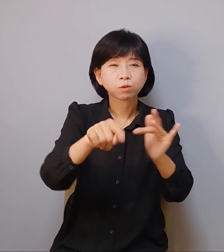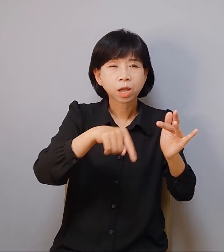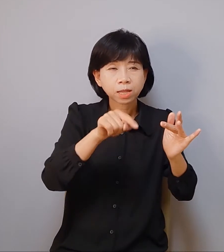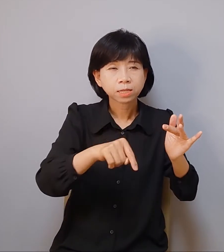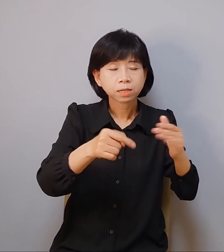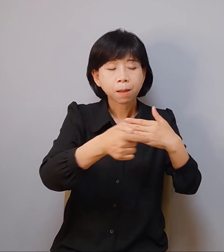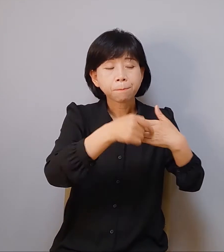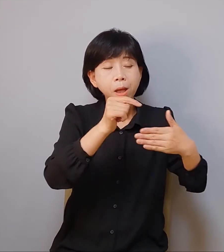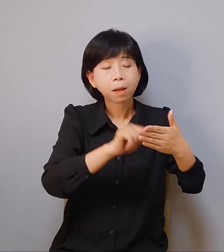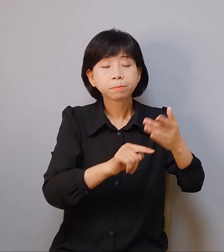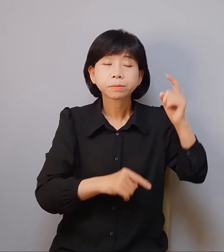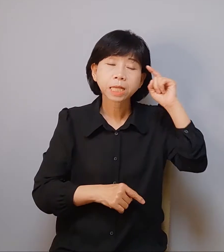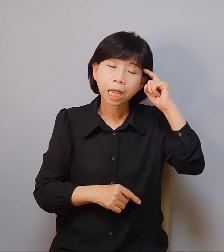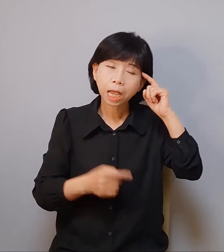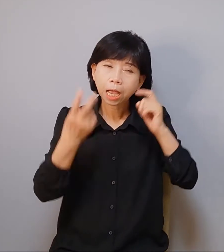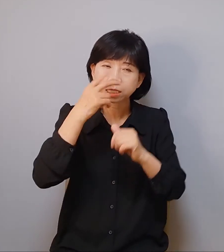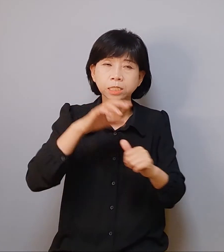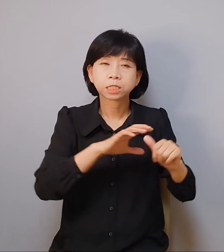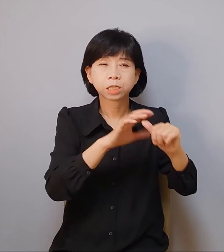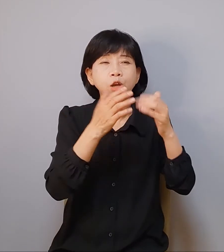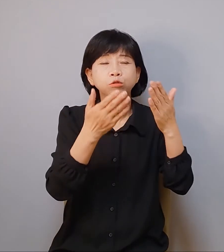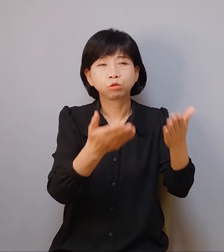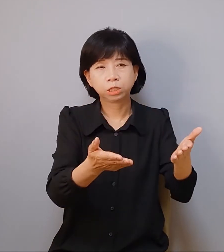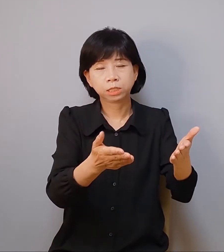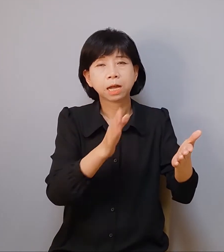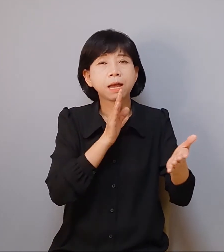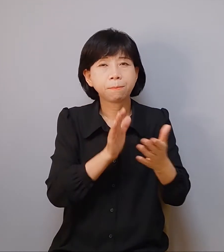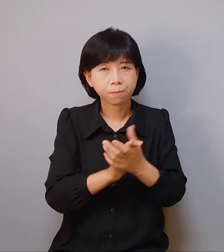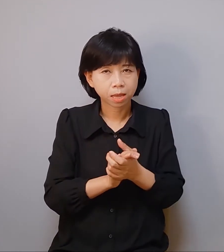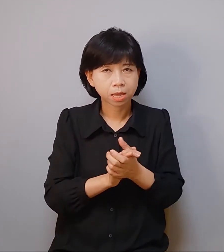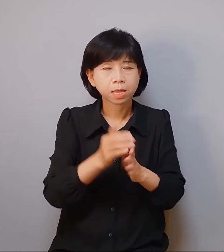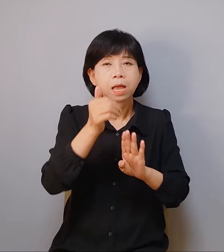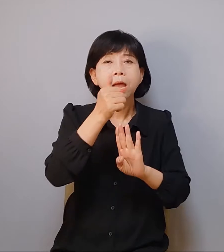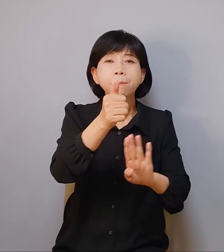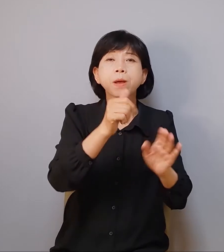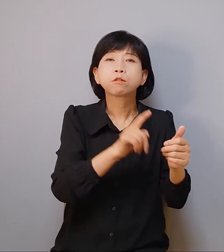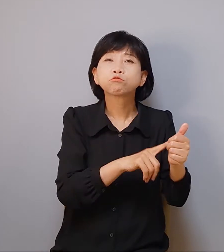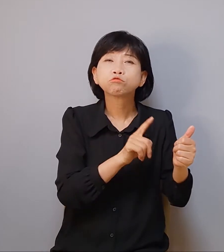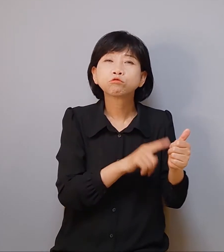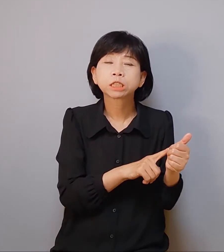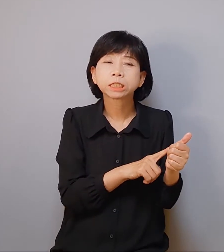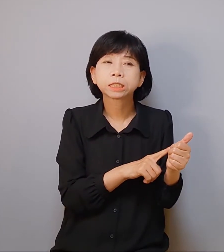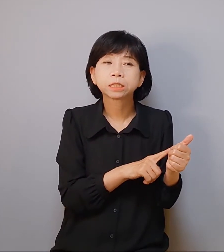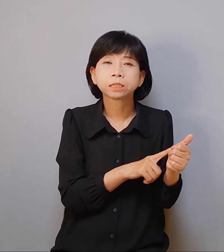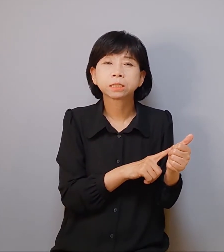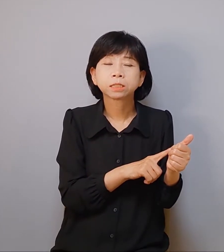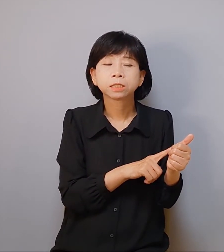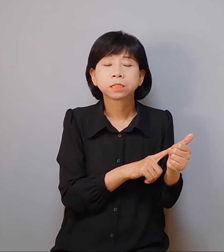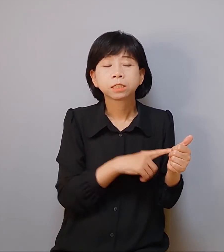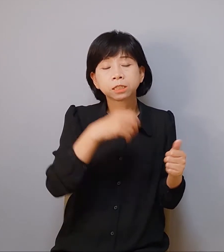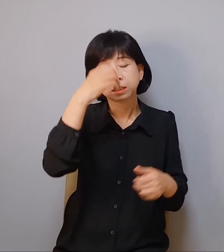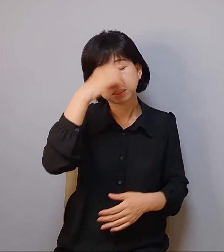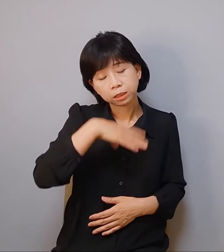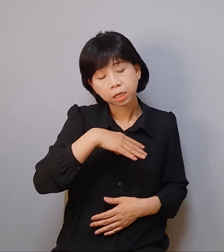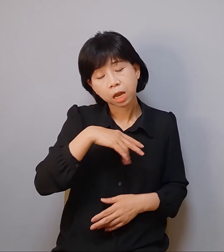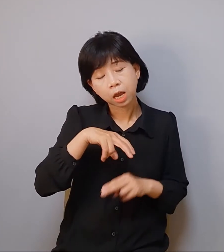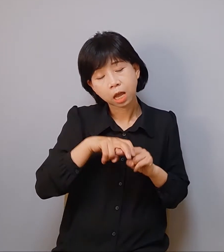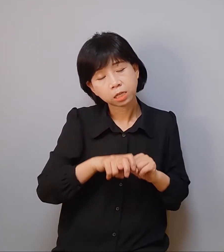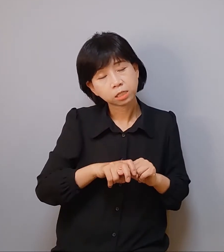지키시리라. 아멘. 하박국이요, 무기력하게 넋놓고 그냥 앉아만 있는 게